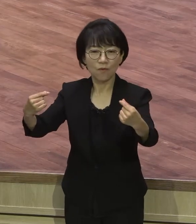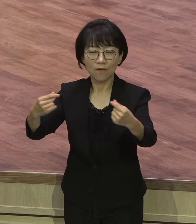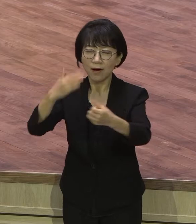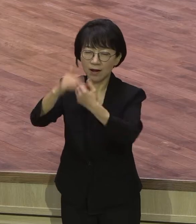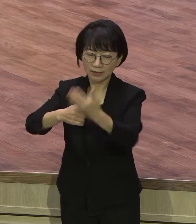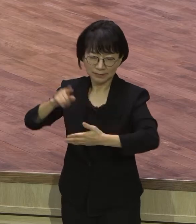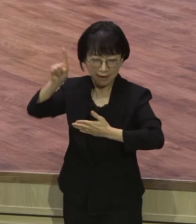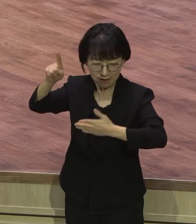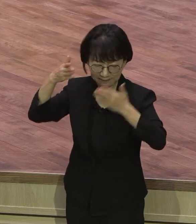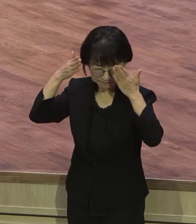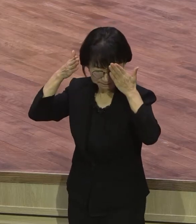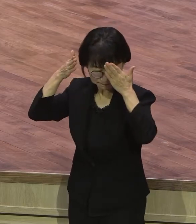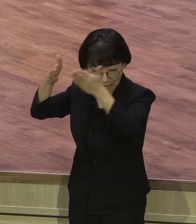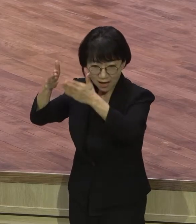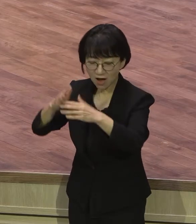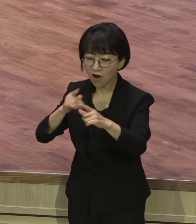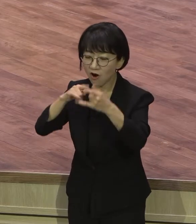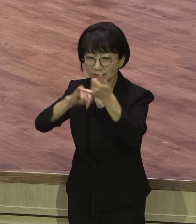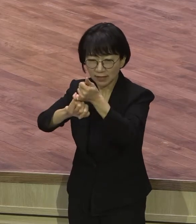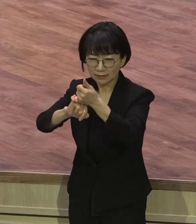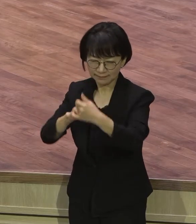하나님, 오직 언약.